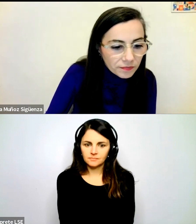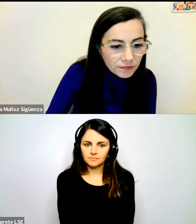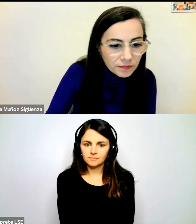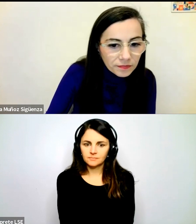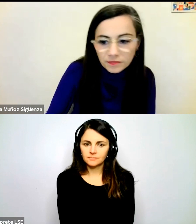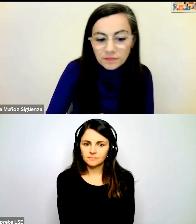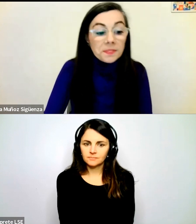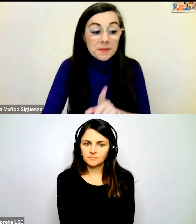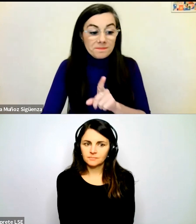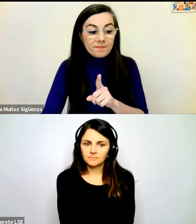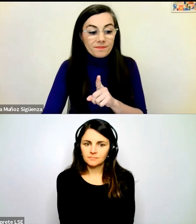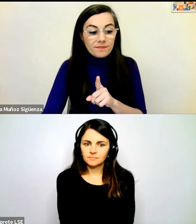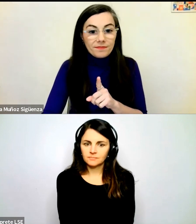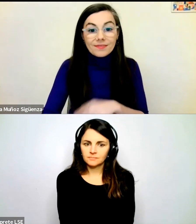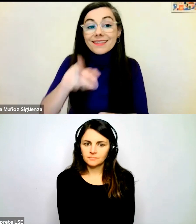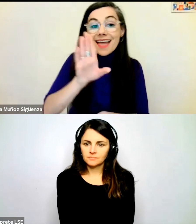trasladaros.